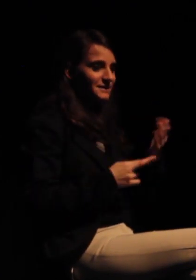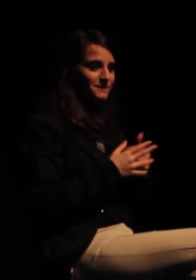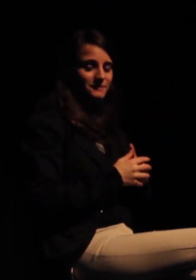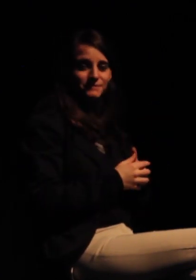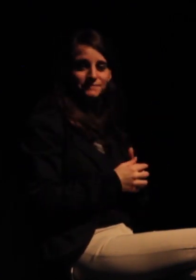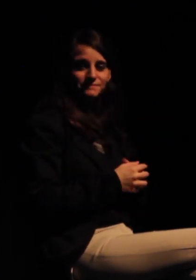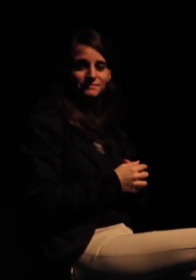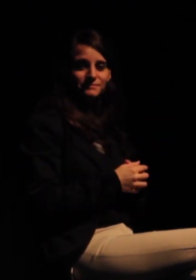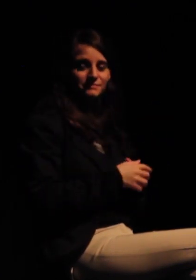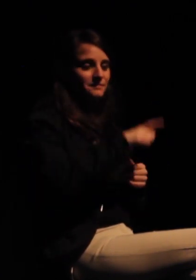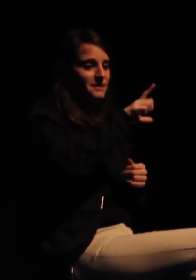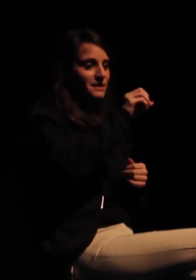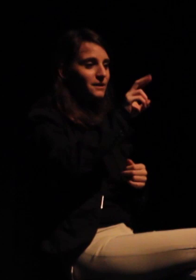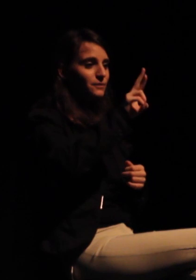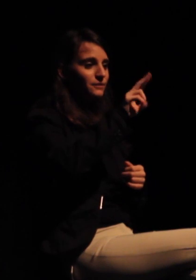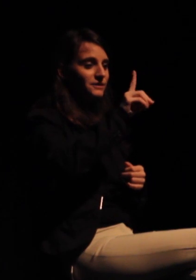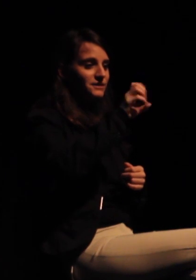E a Lourdes não leu.